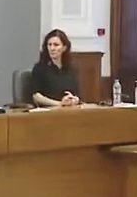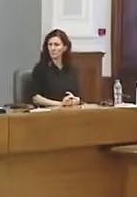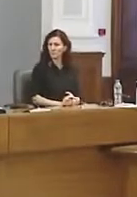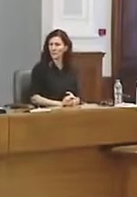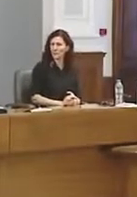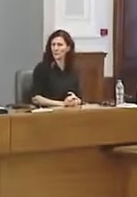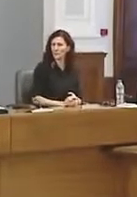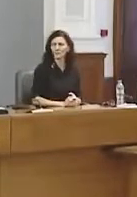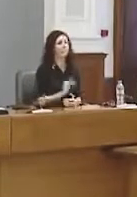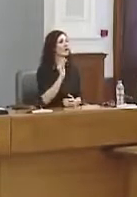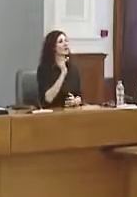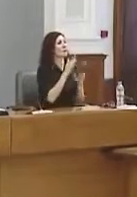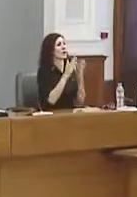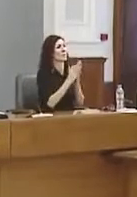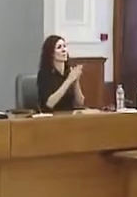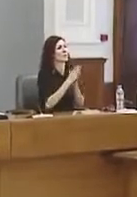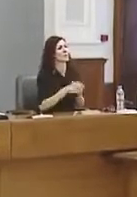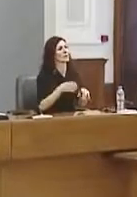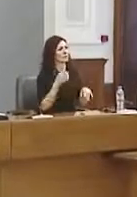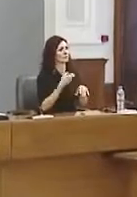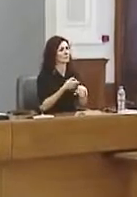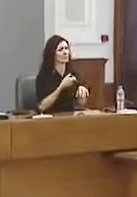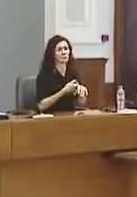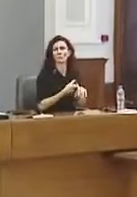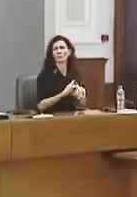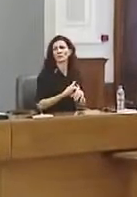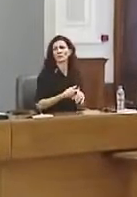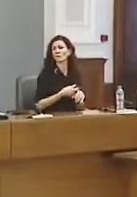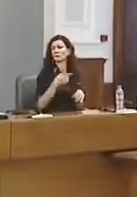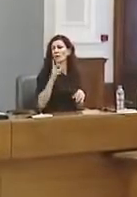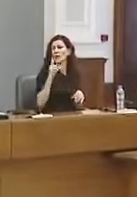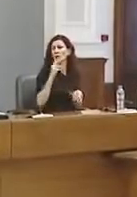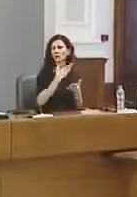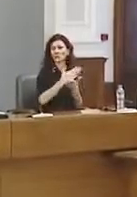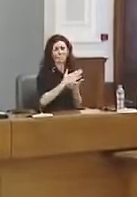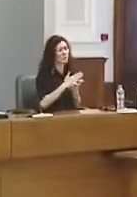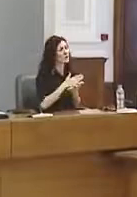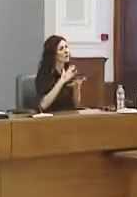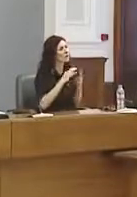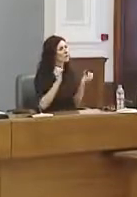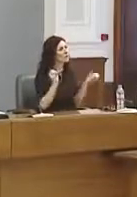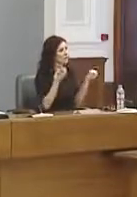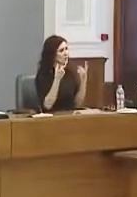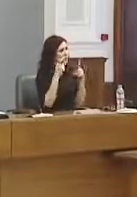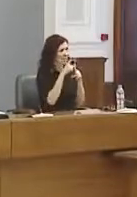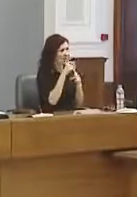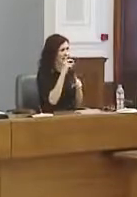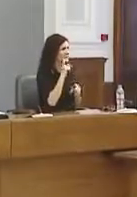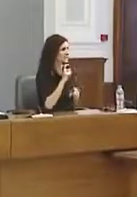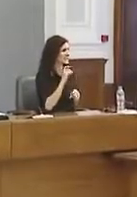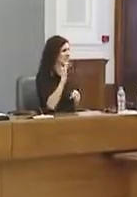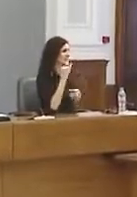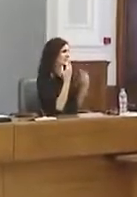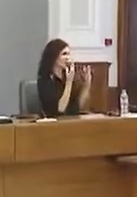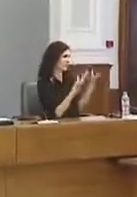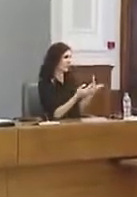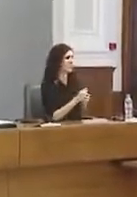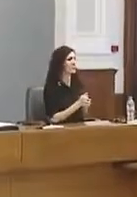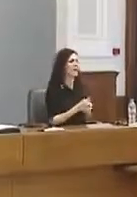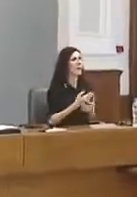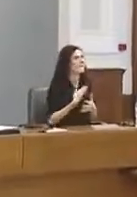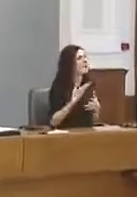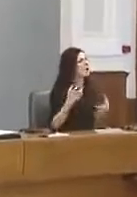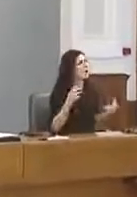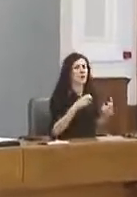Ще помоля доктор Маева да ви каже какво става в, като пример, в столичното РЗИ. Има голям проблем,